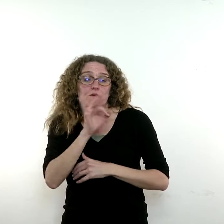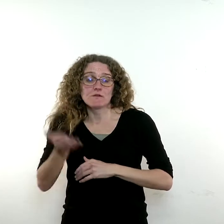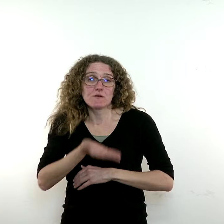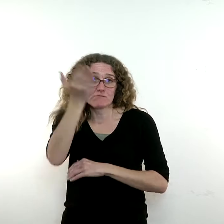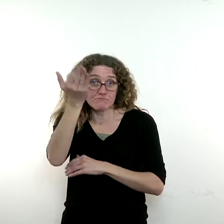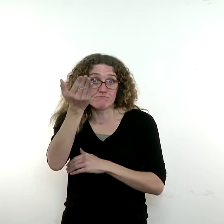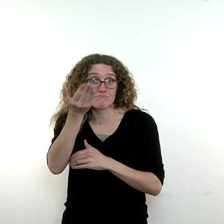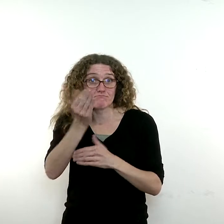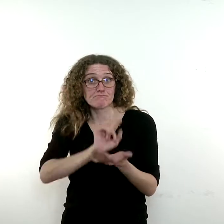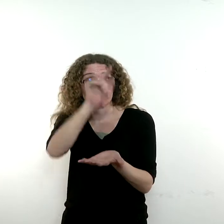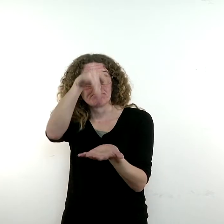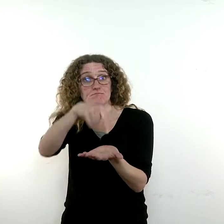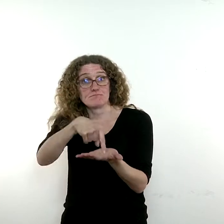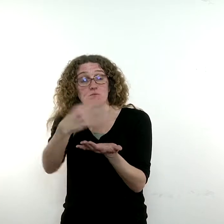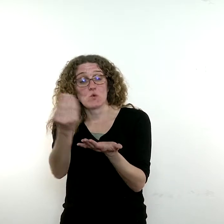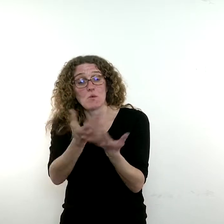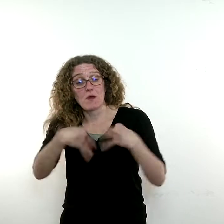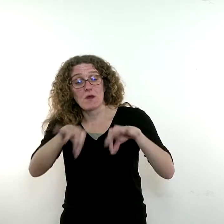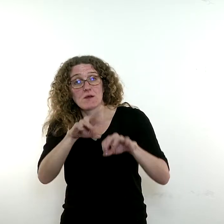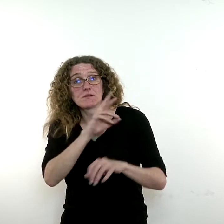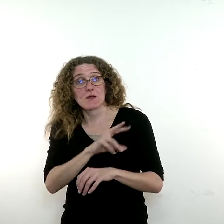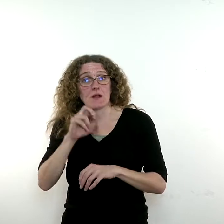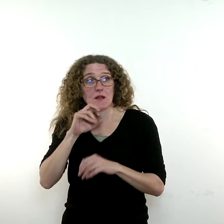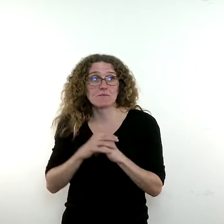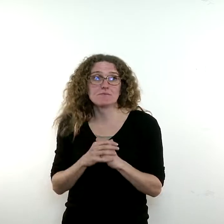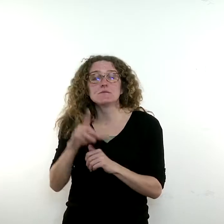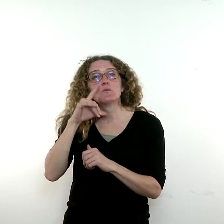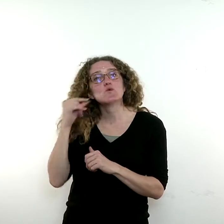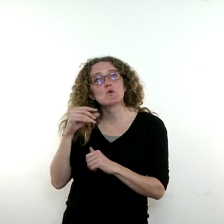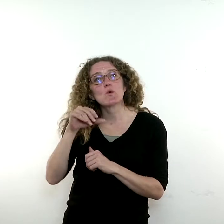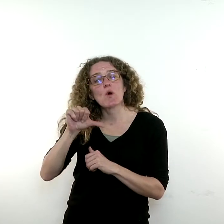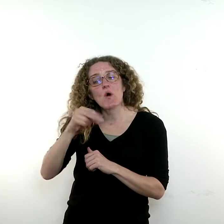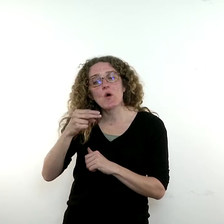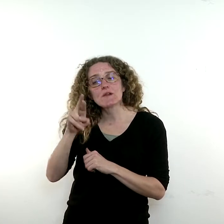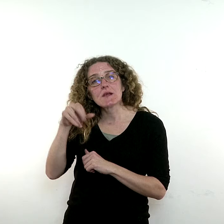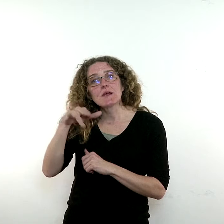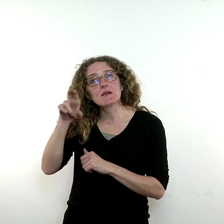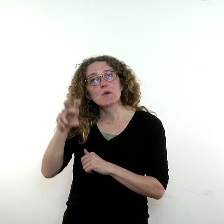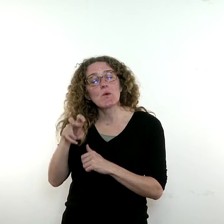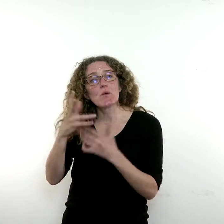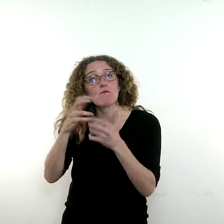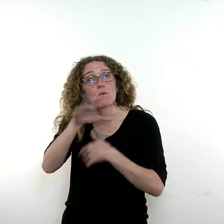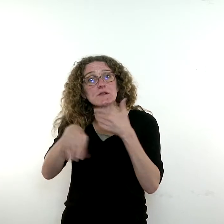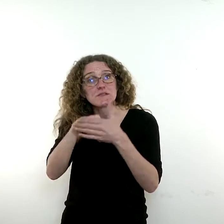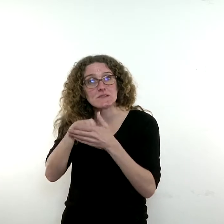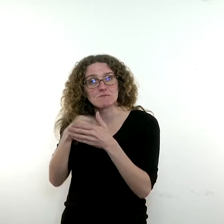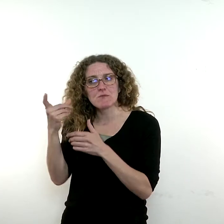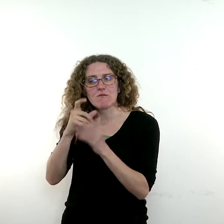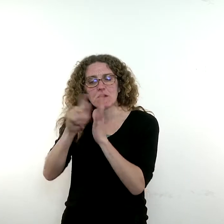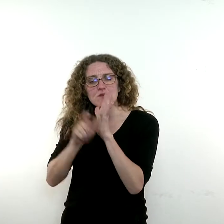2019. Il s'agit de M. Vincent Andrieux, du restaurant Le